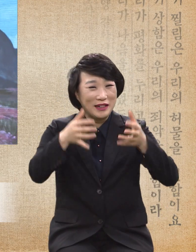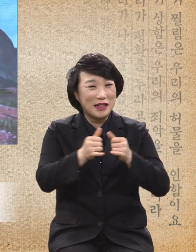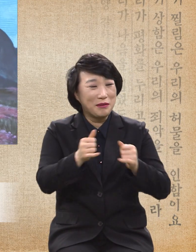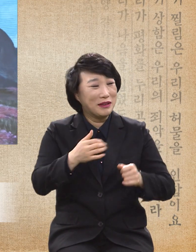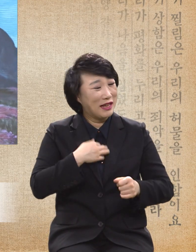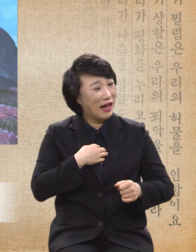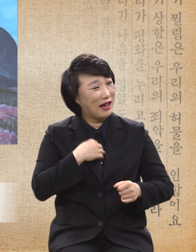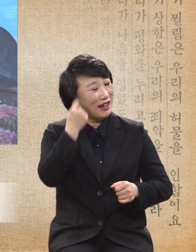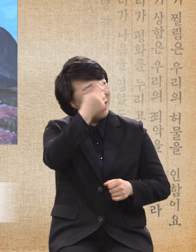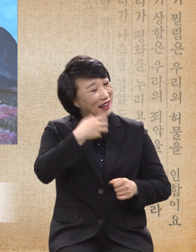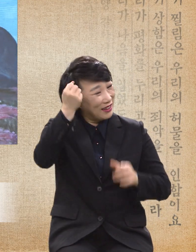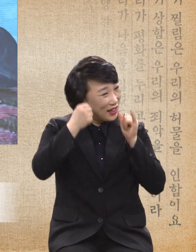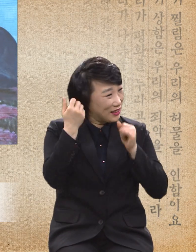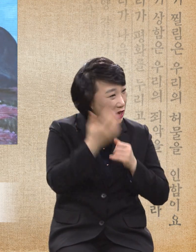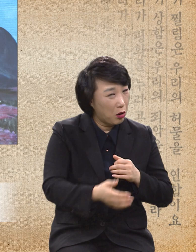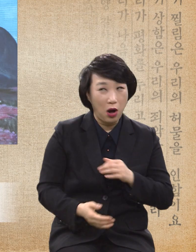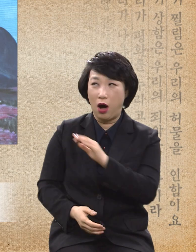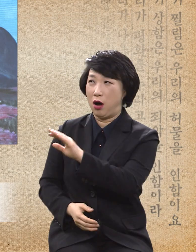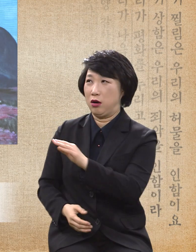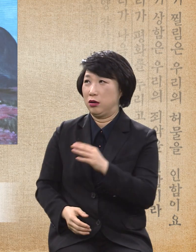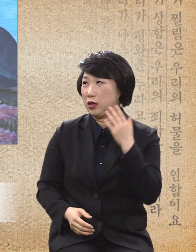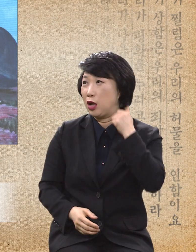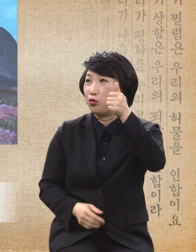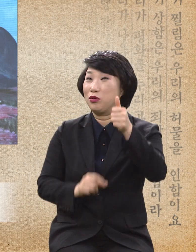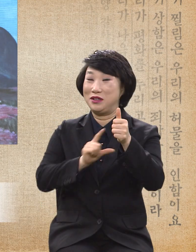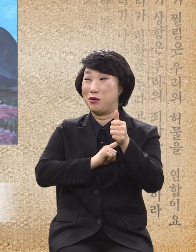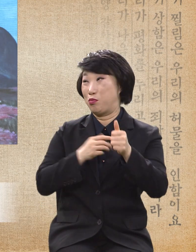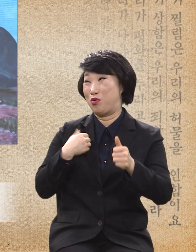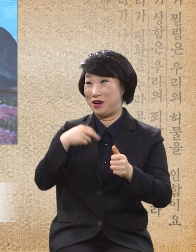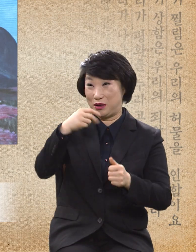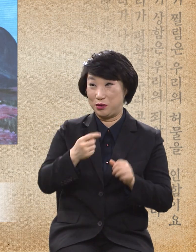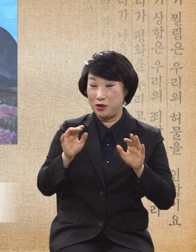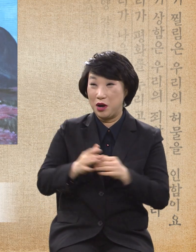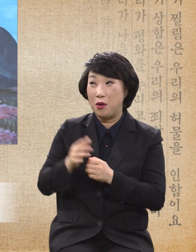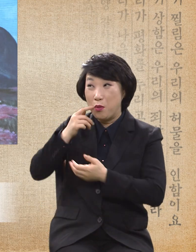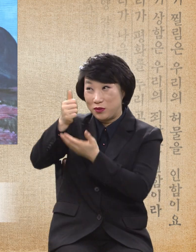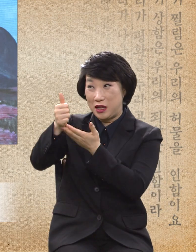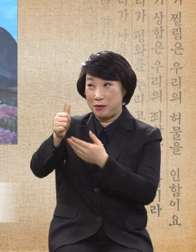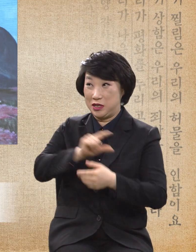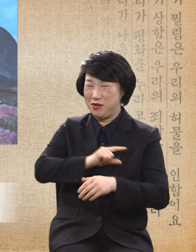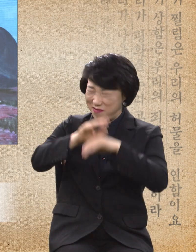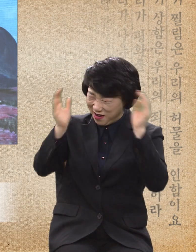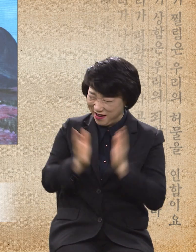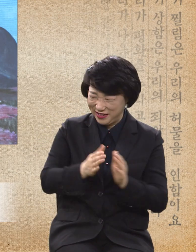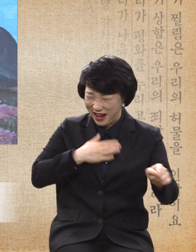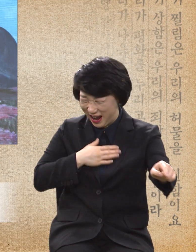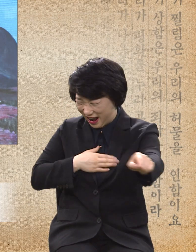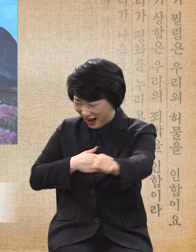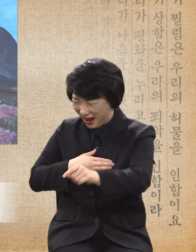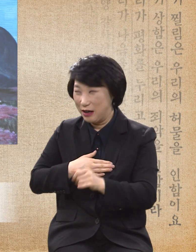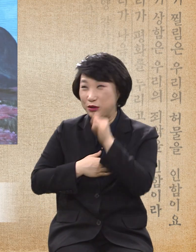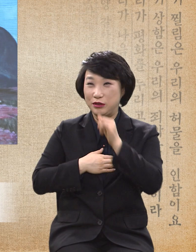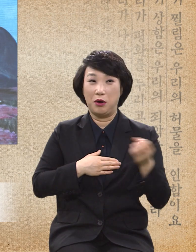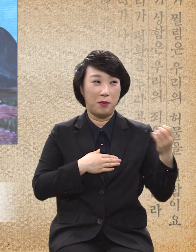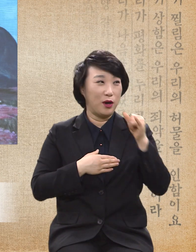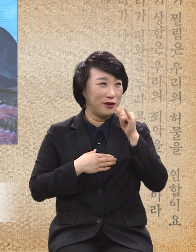그랬더니 말이, 예, 우리 대통령 이름은 몰라도 목사님 이름은 다 압니다.